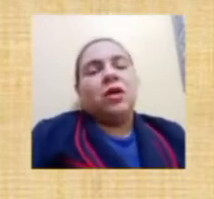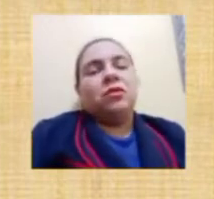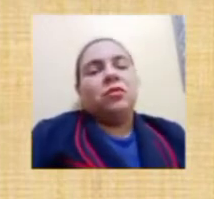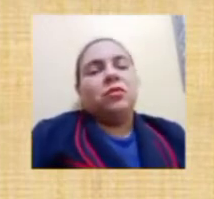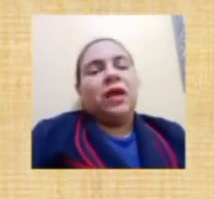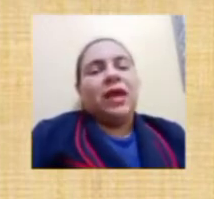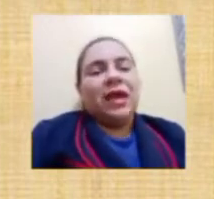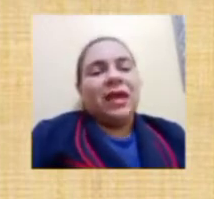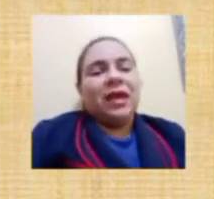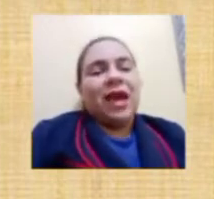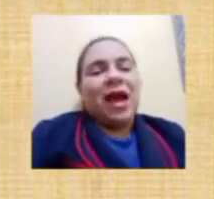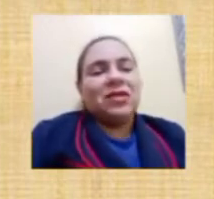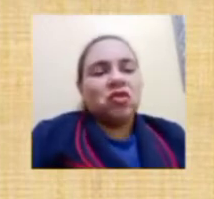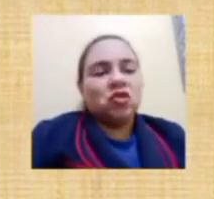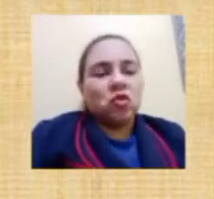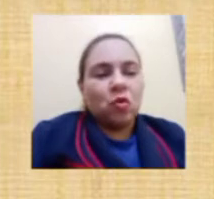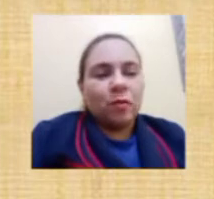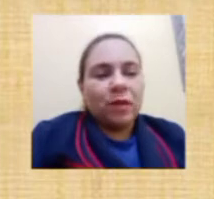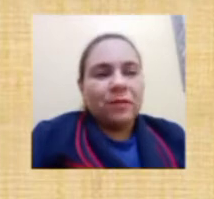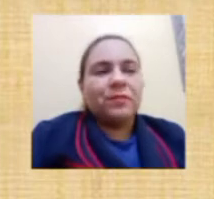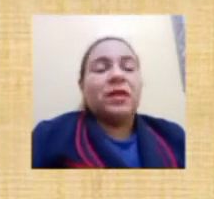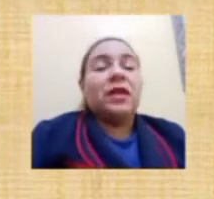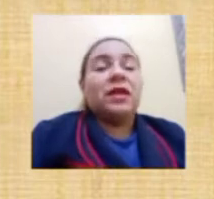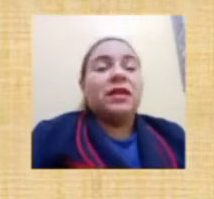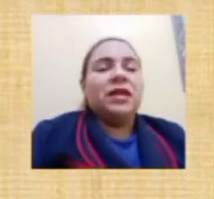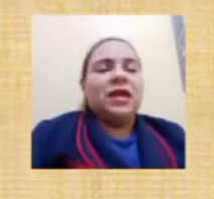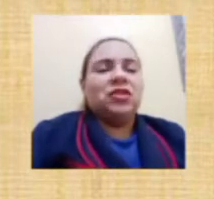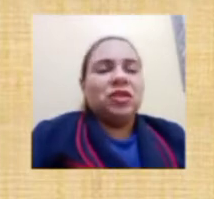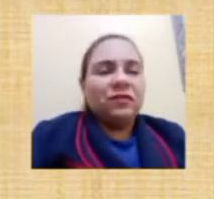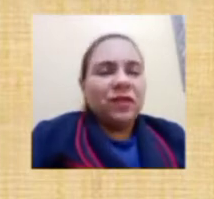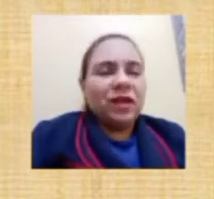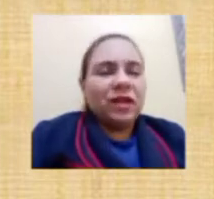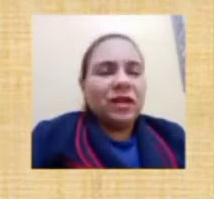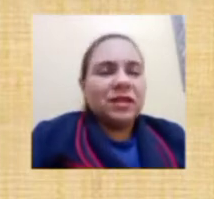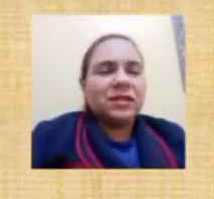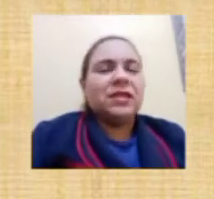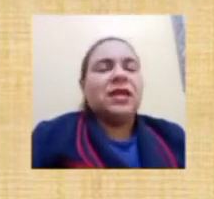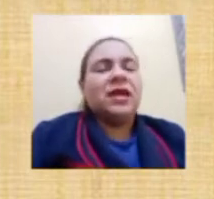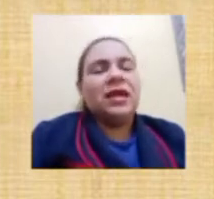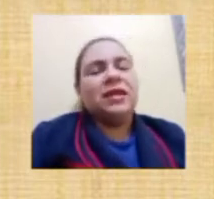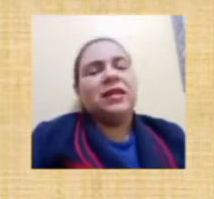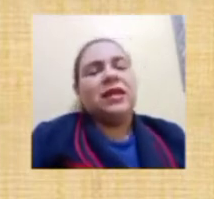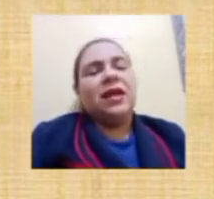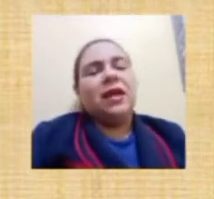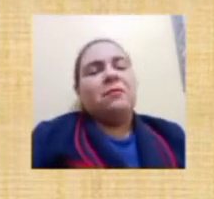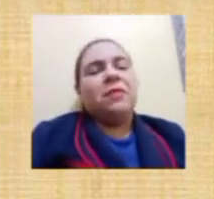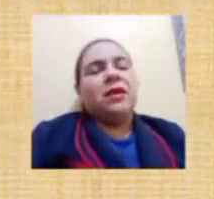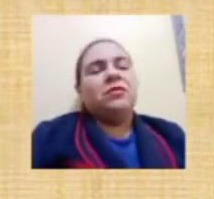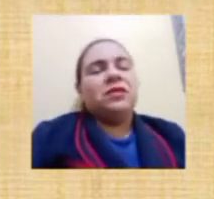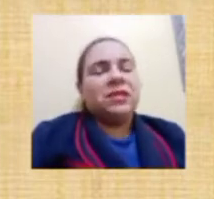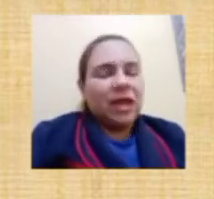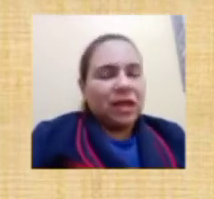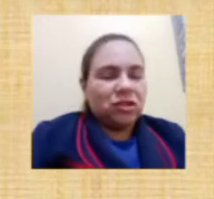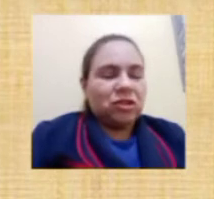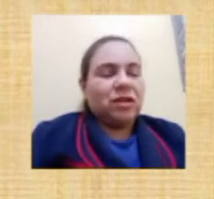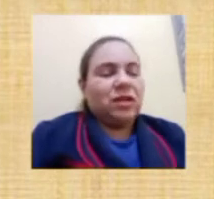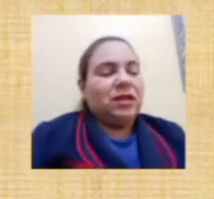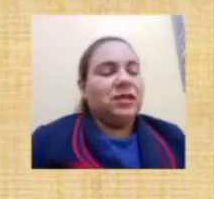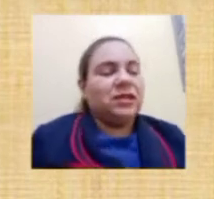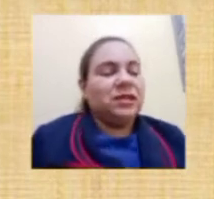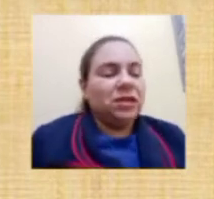Então, vamos lá, continuando. Vamos para a questão 2.